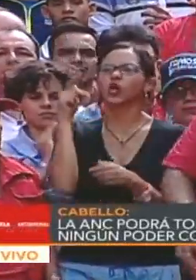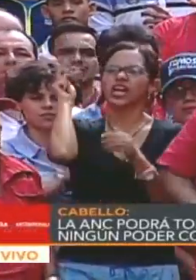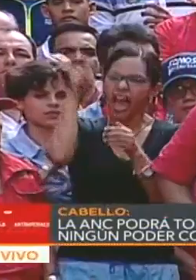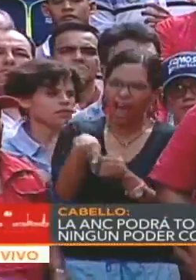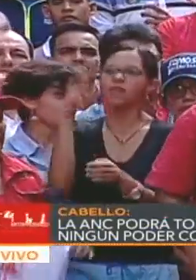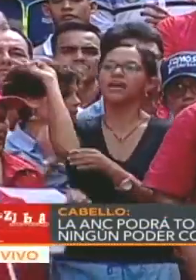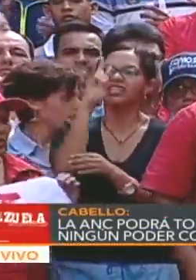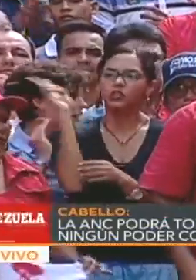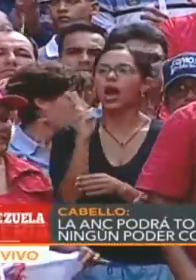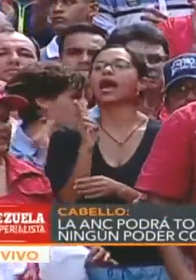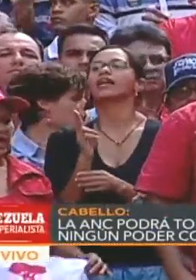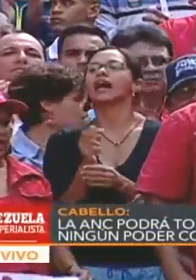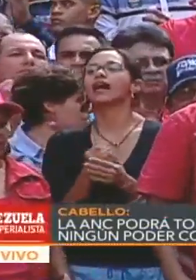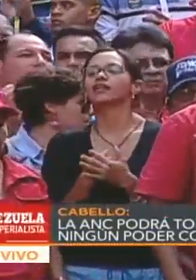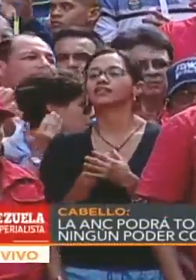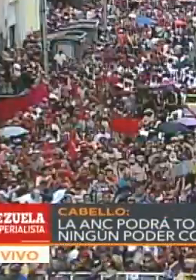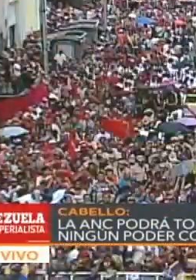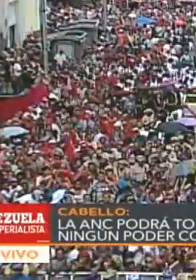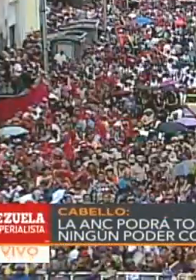este país.